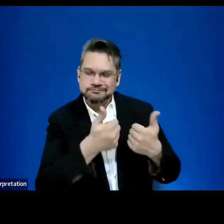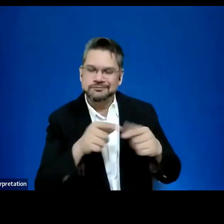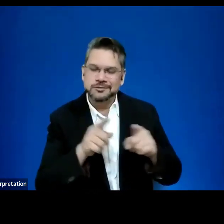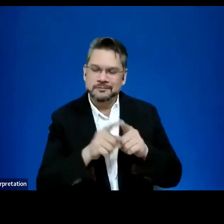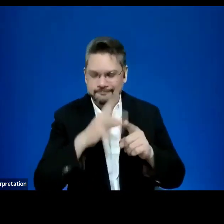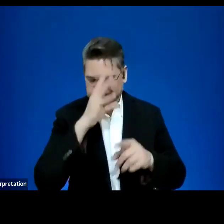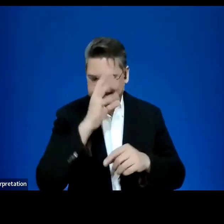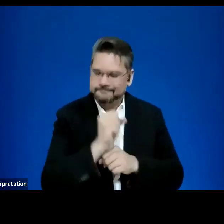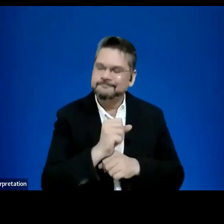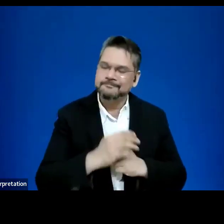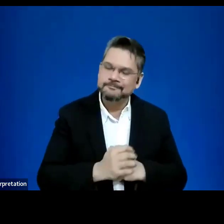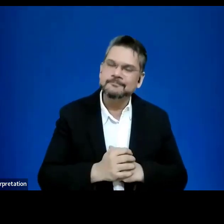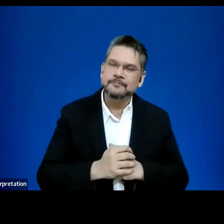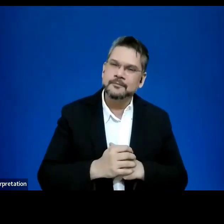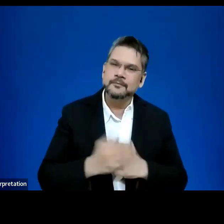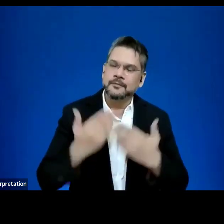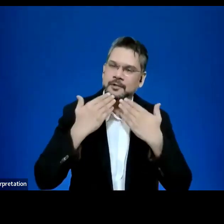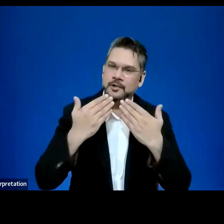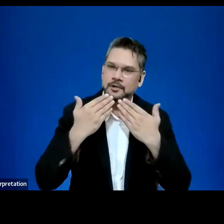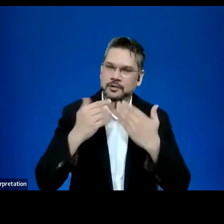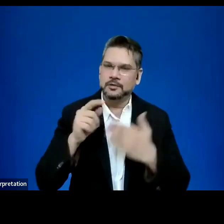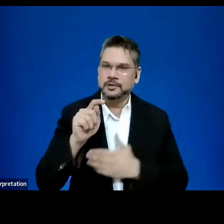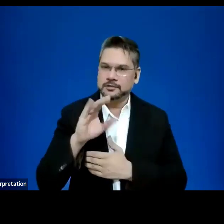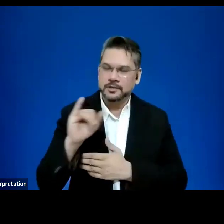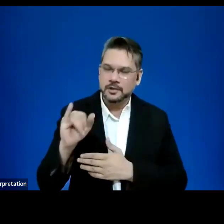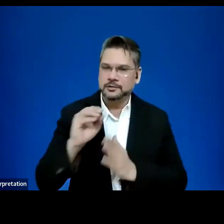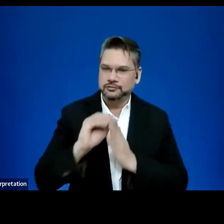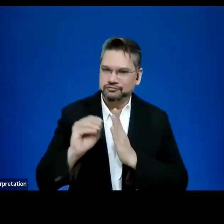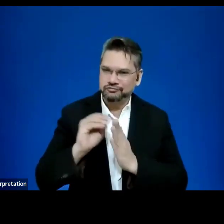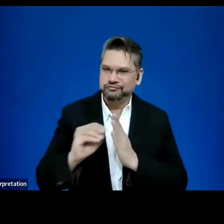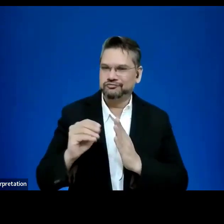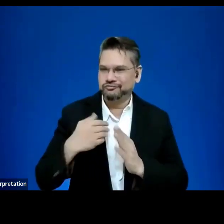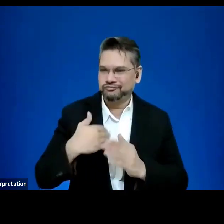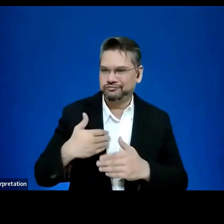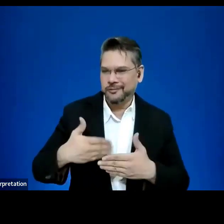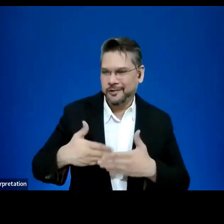从你错意之中学习。谢谢我们的